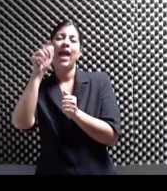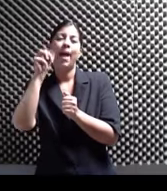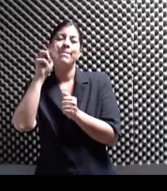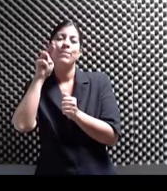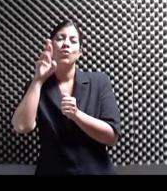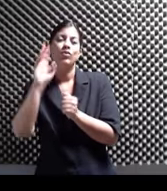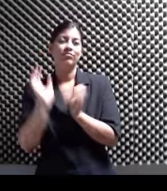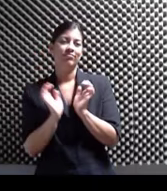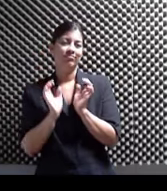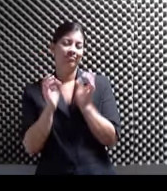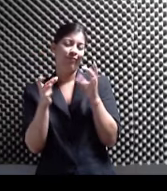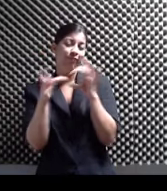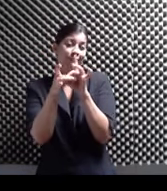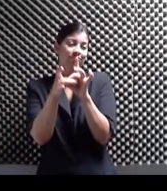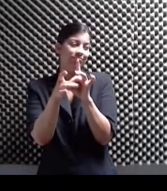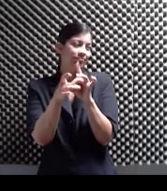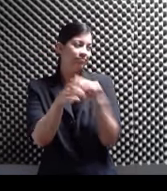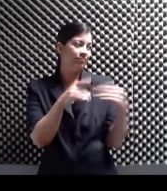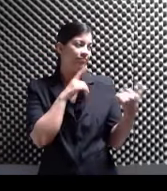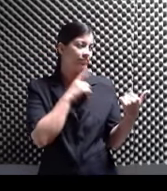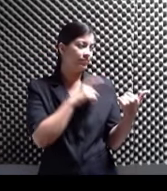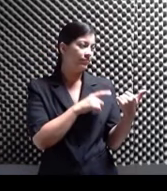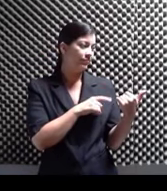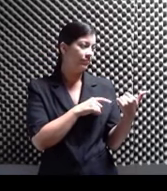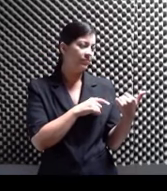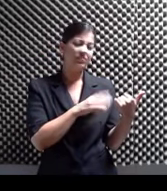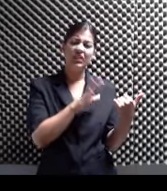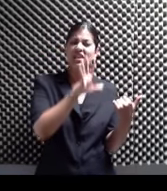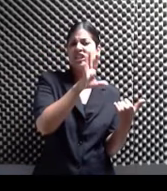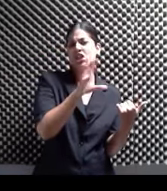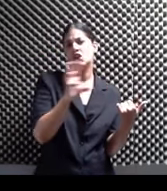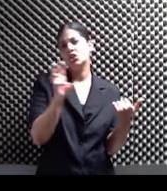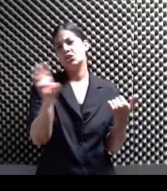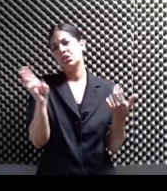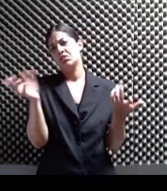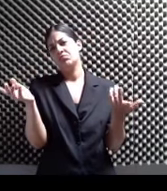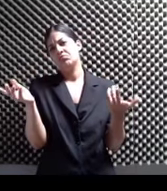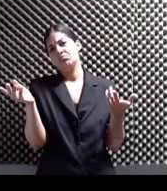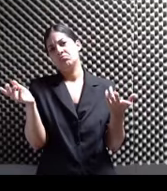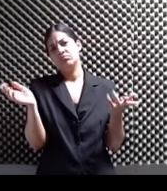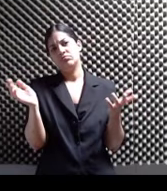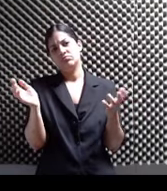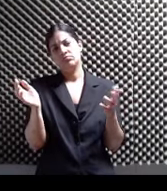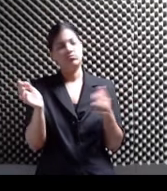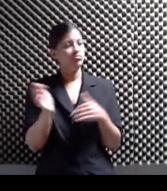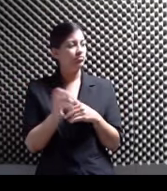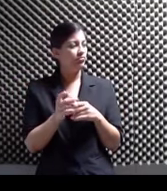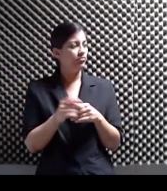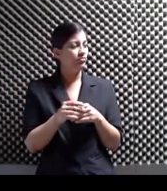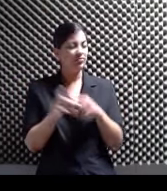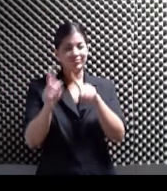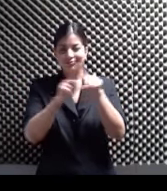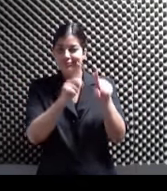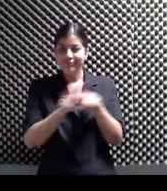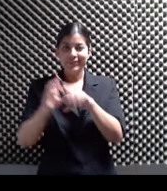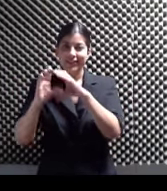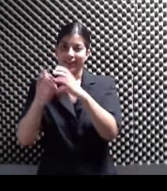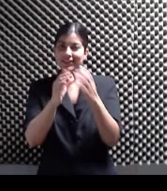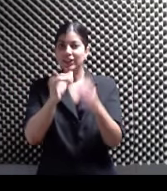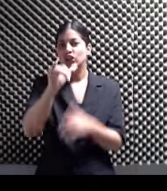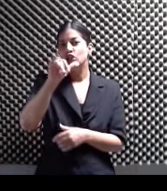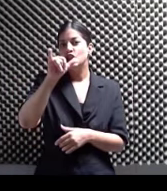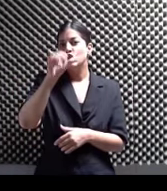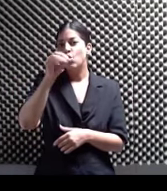Nice. Así es que ofrecemos básicamente entre 5 a 6 facilitaciones de distintas clases de yoga. Está